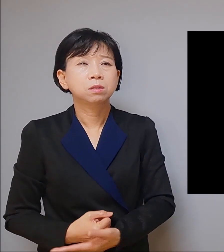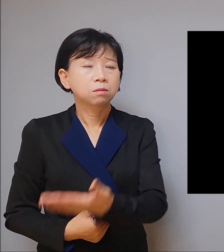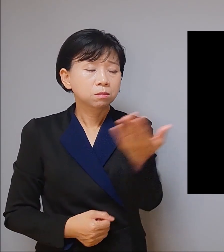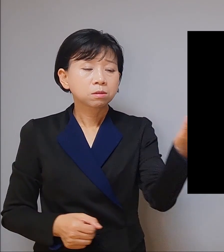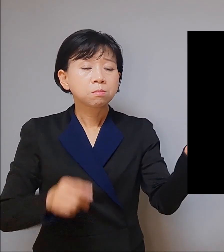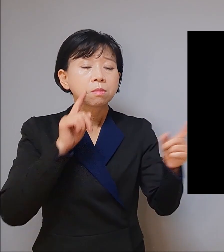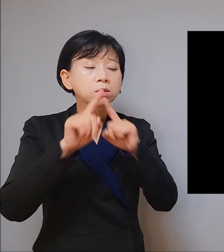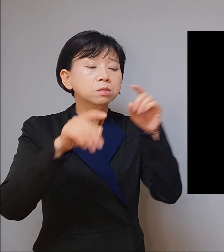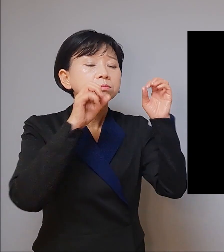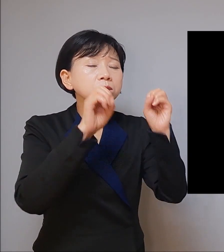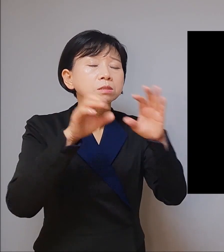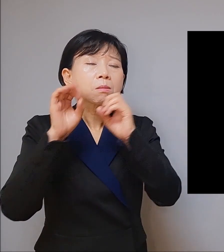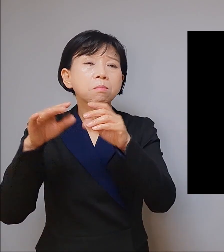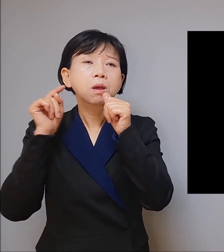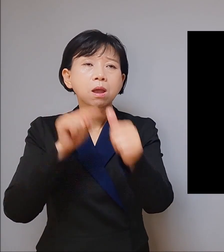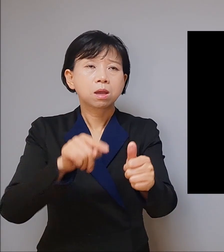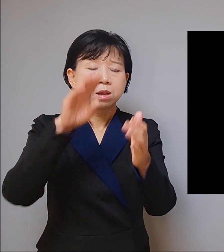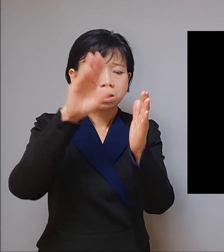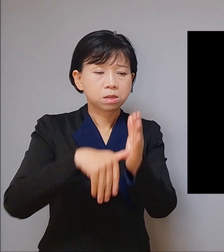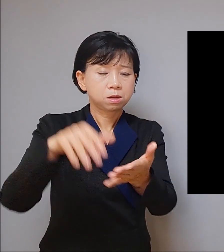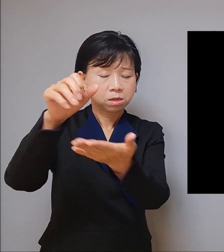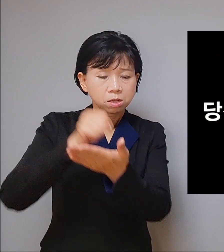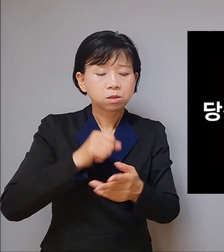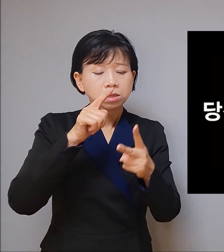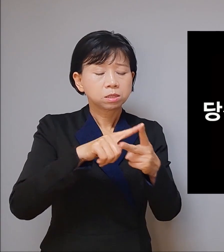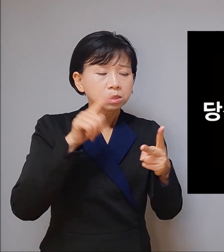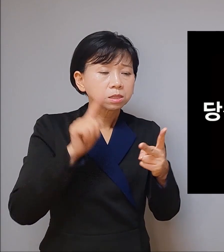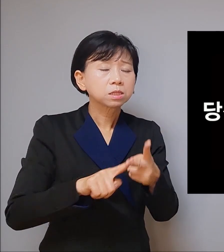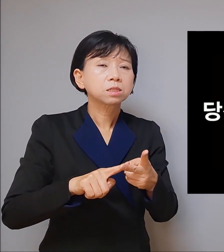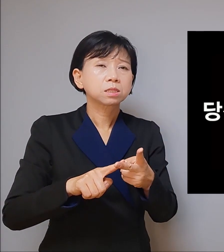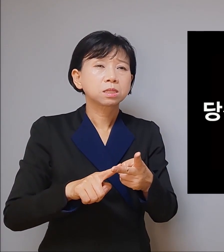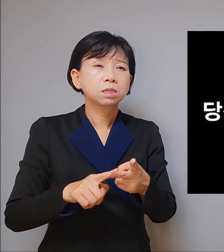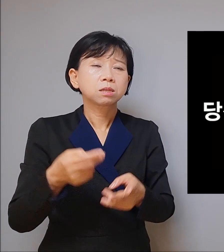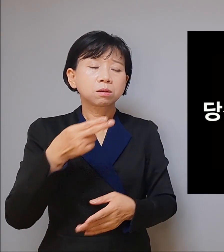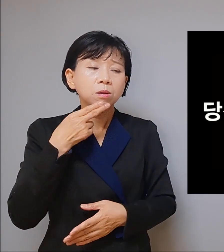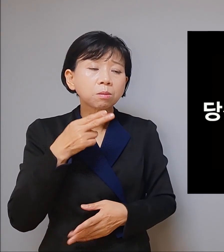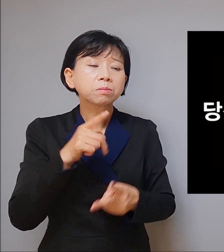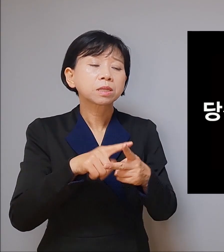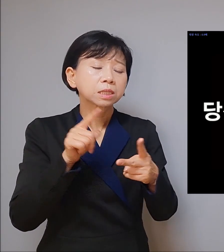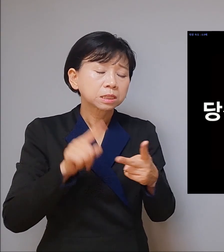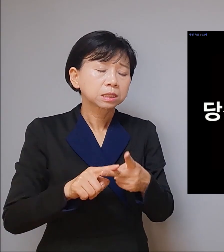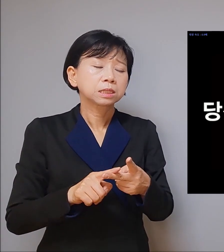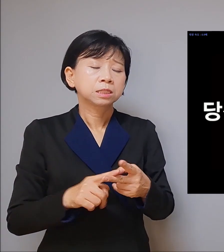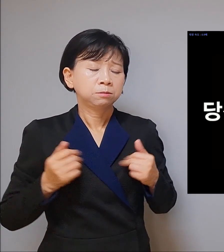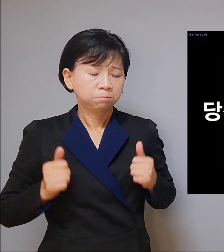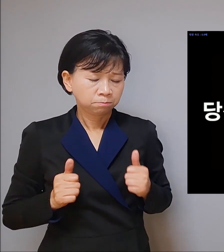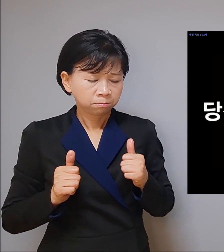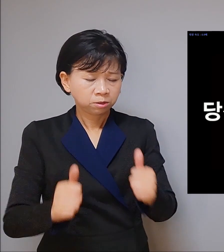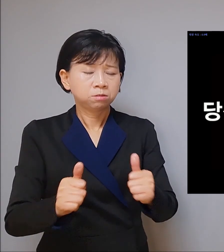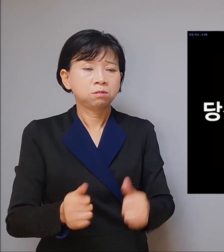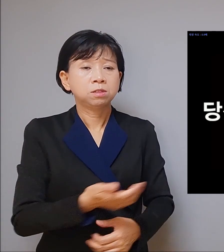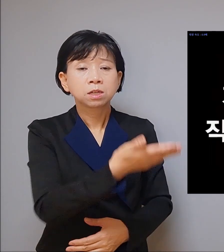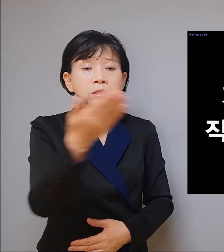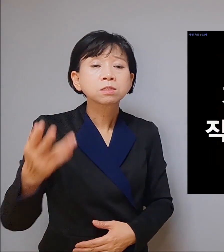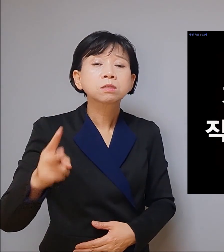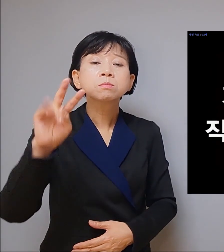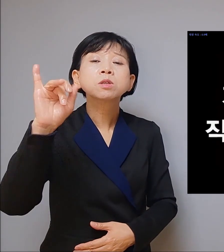말씀을 전파하라. 때를 얻든지 못 얻든지 항상 힘쓰라. 당신의 VIP는